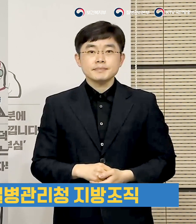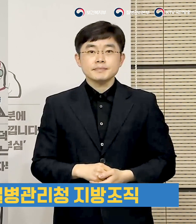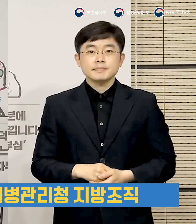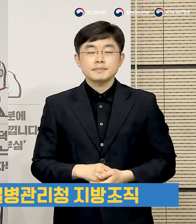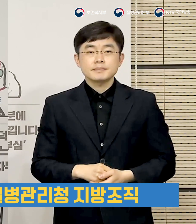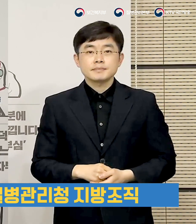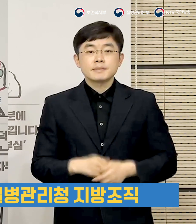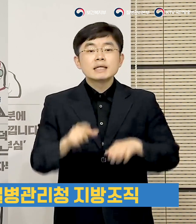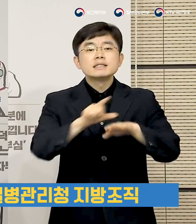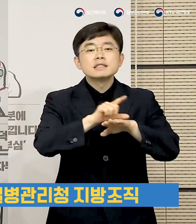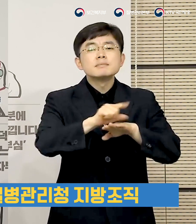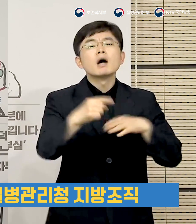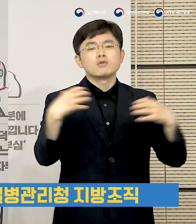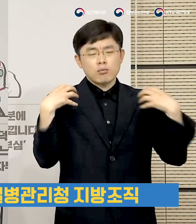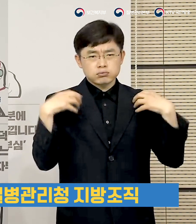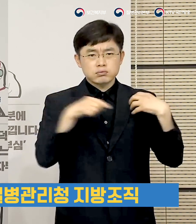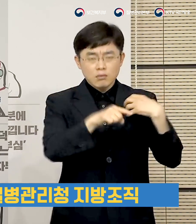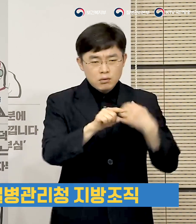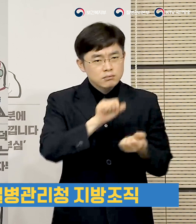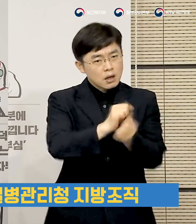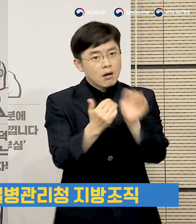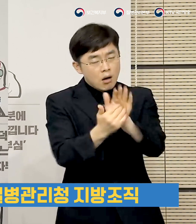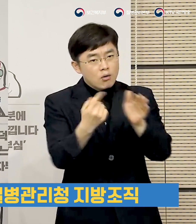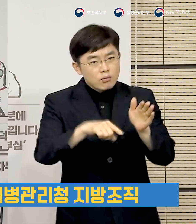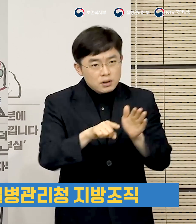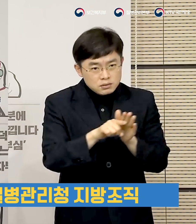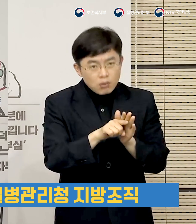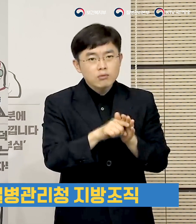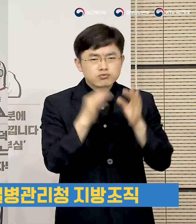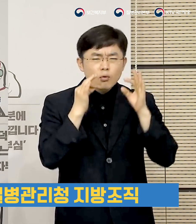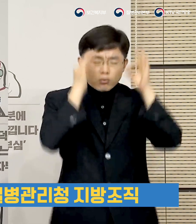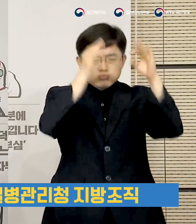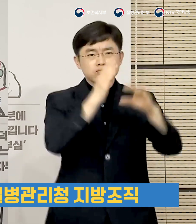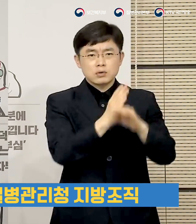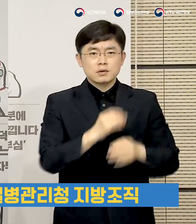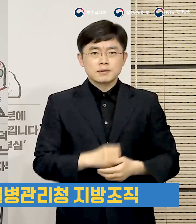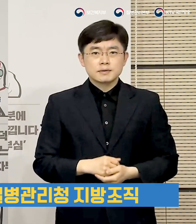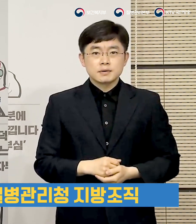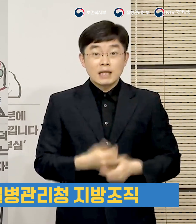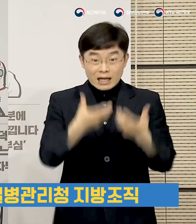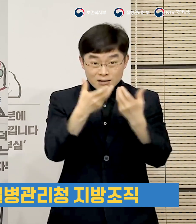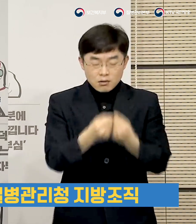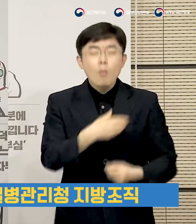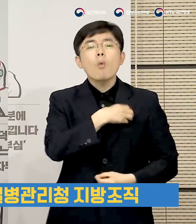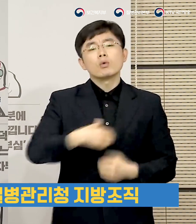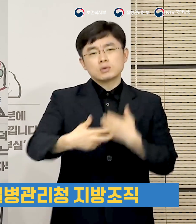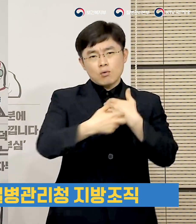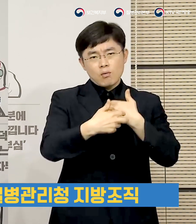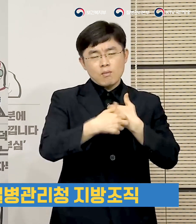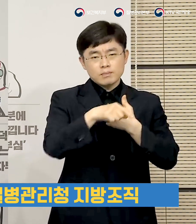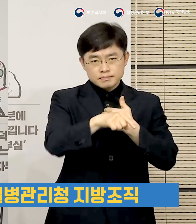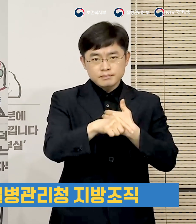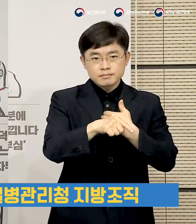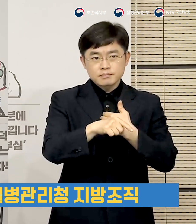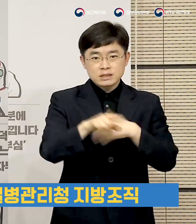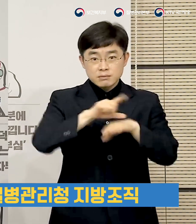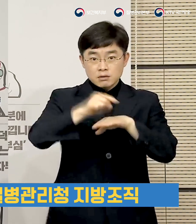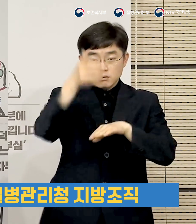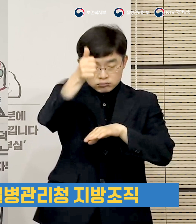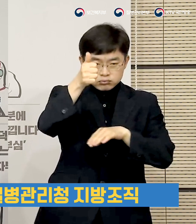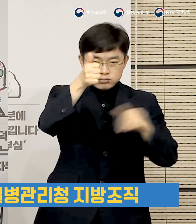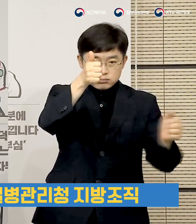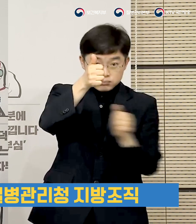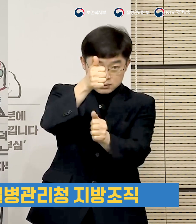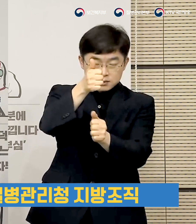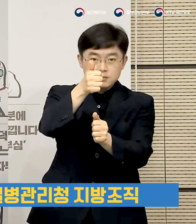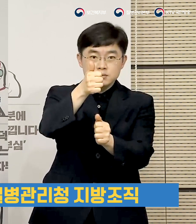이제 방역에 대한 업무를 수행하고 있습니다. 예컨대 이제 보건소가 지자체 소속 기관으로 되어 있고 또 지자체 내에서도